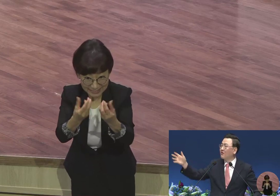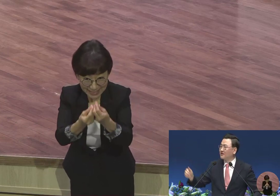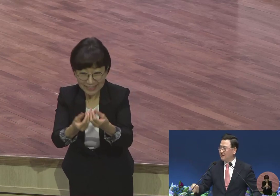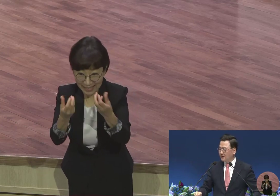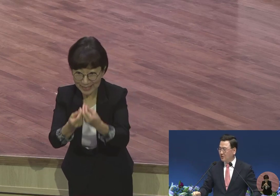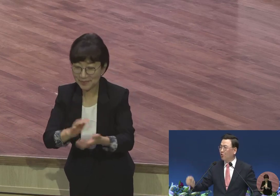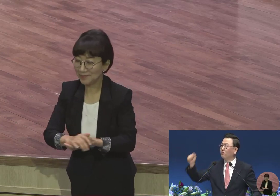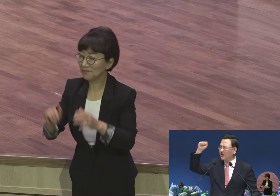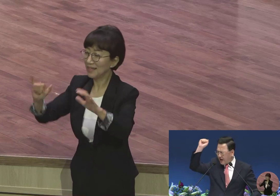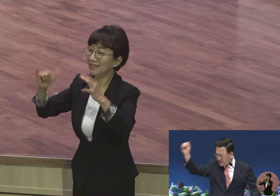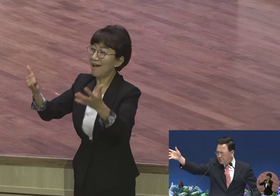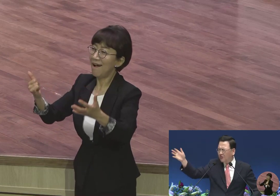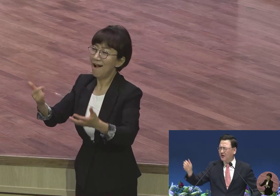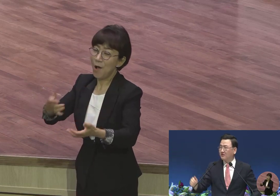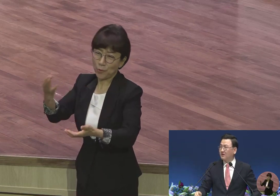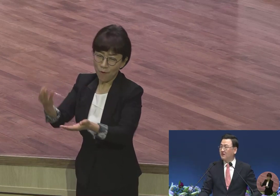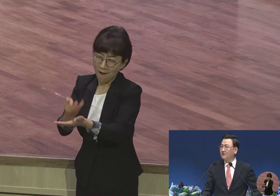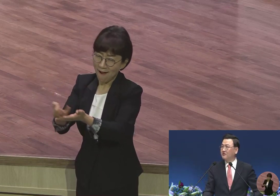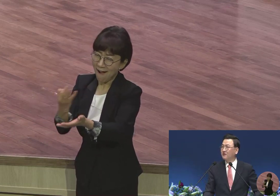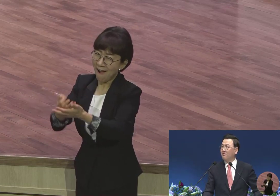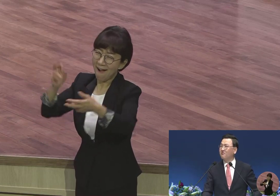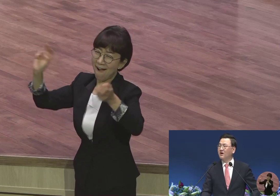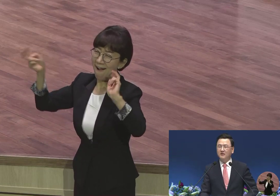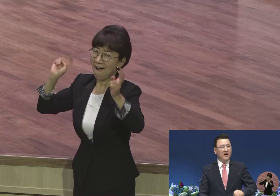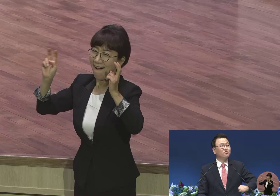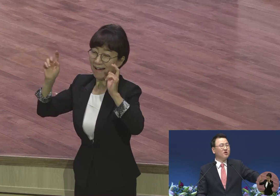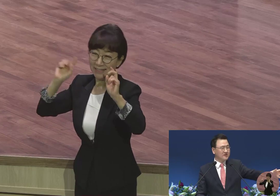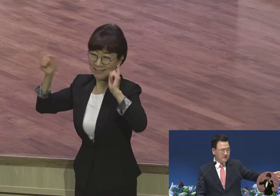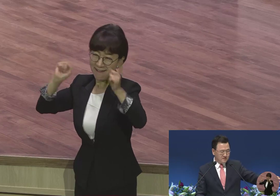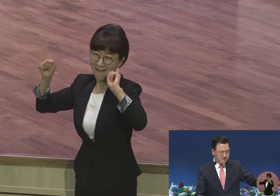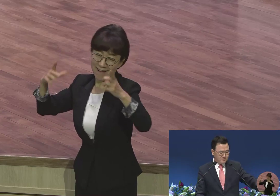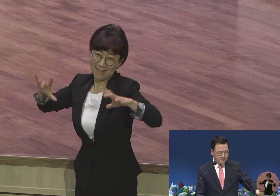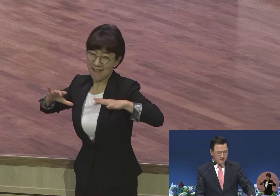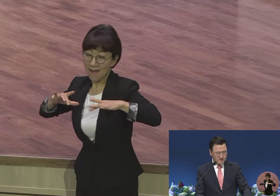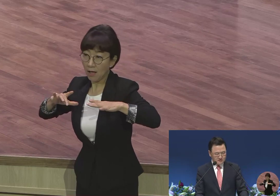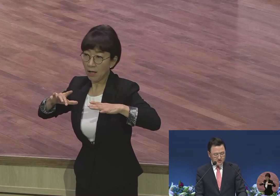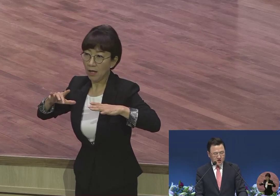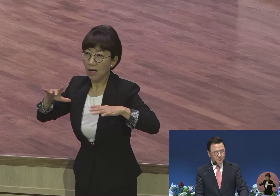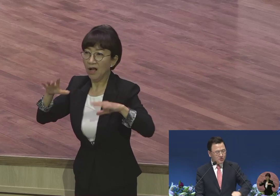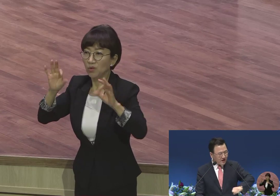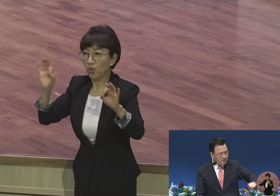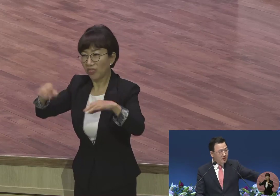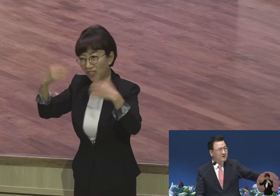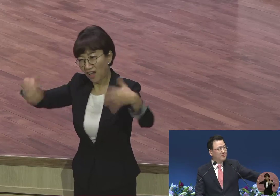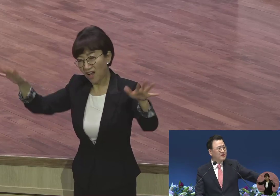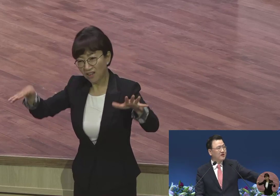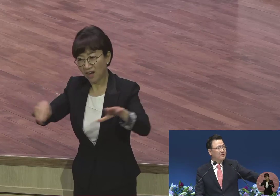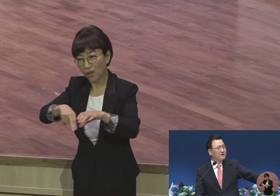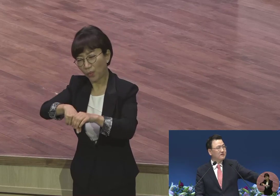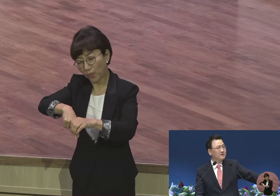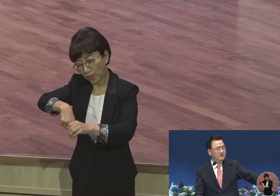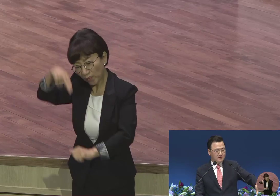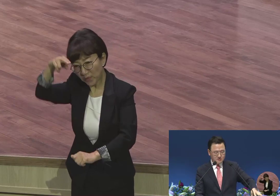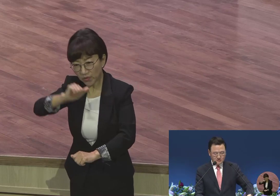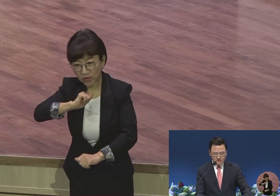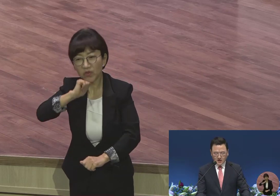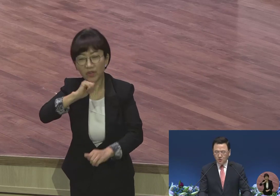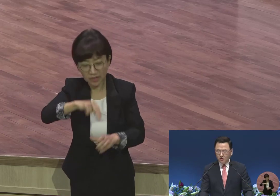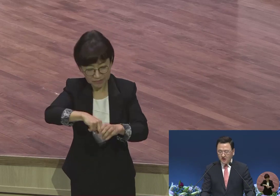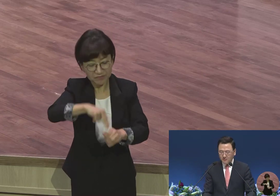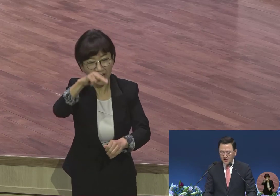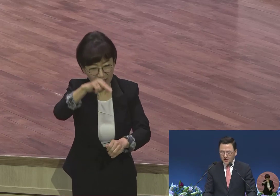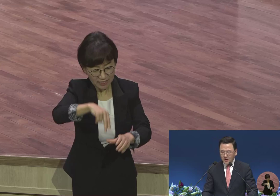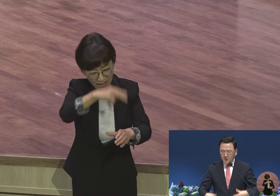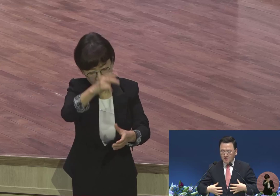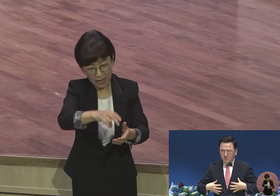다 기부하고 왔어요. 돈 다 기부하고 왔습니다. 건강 다 주고 왔어요. 집도 다 주고 왔습니다.